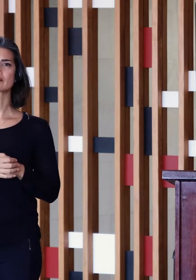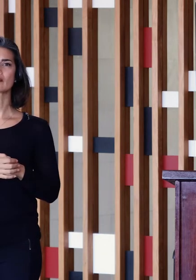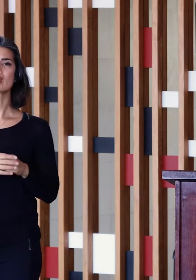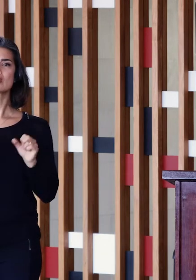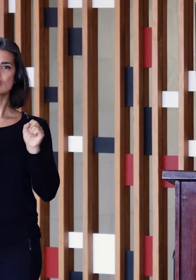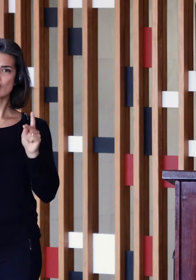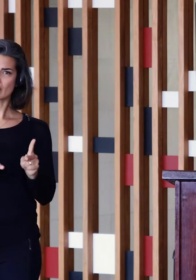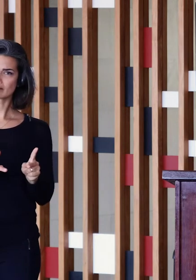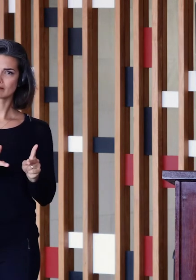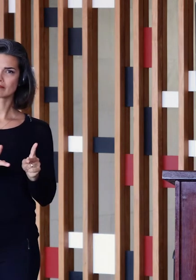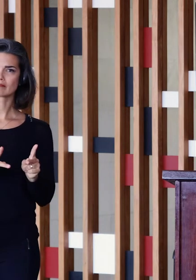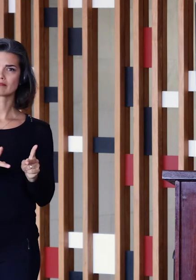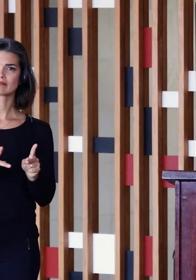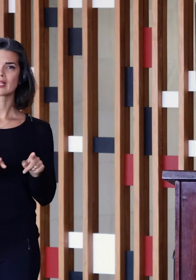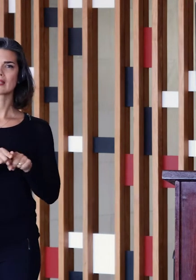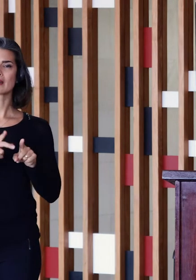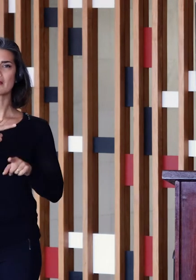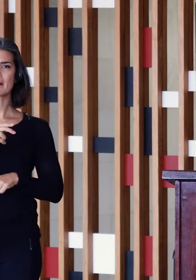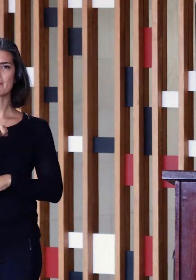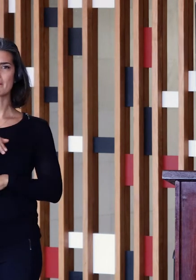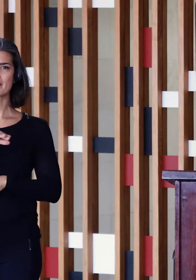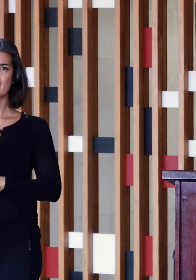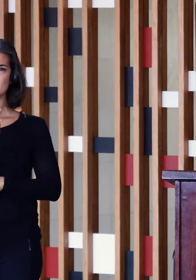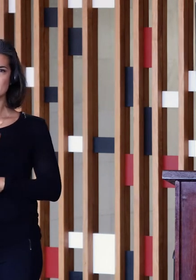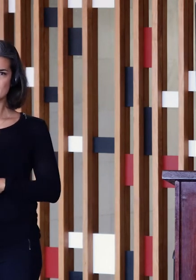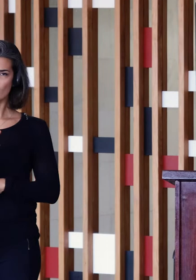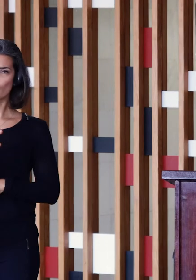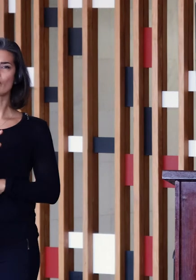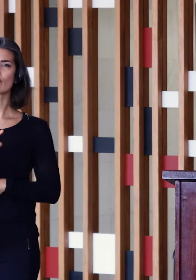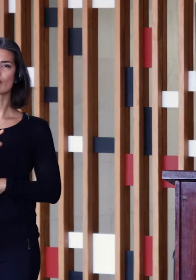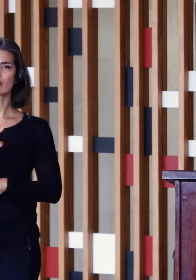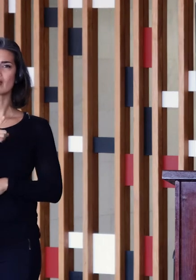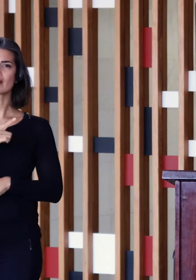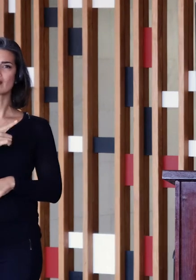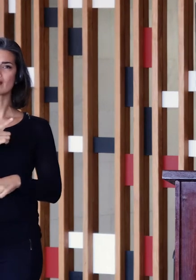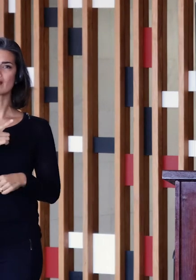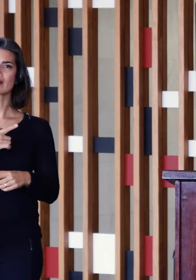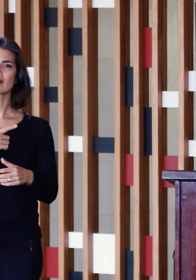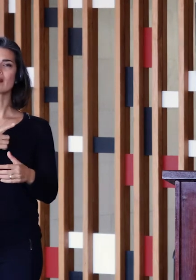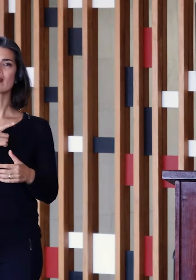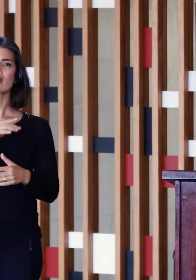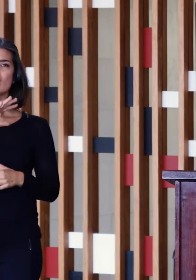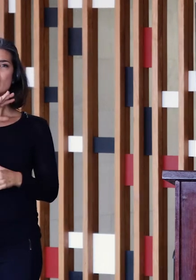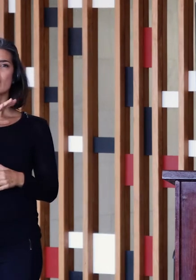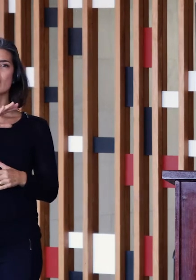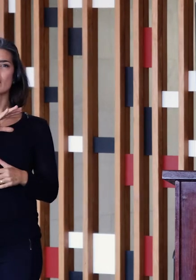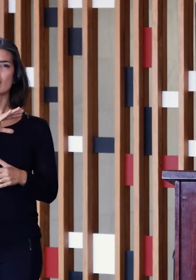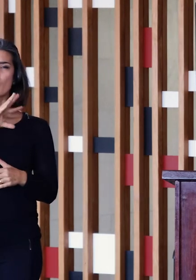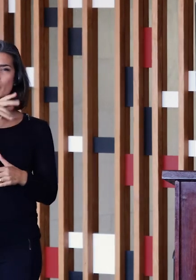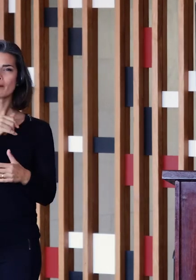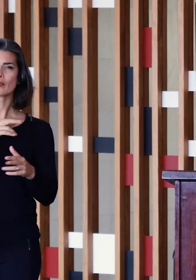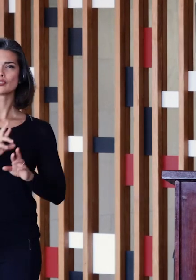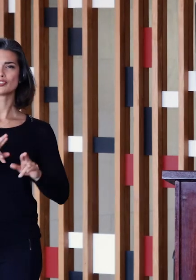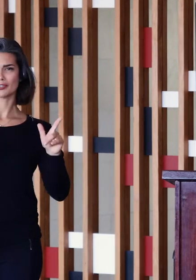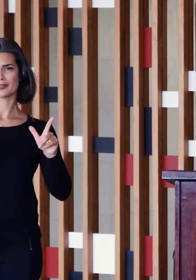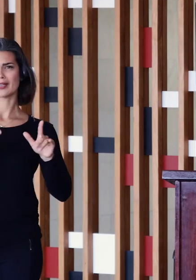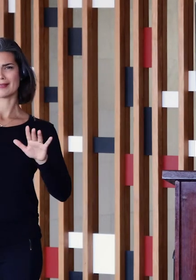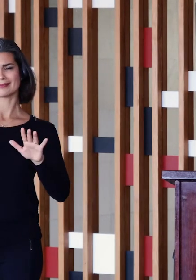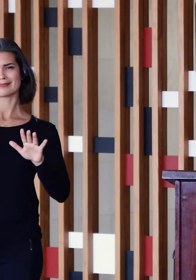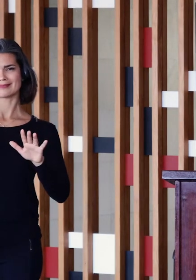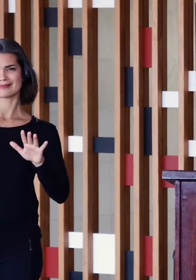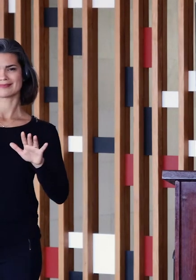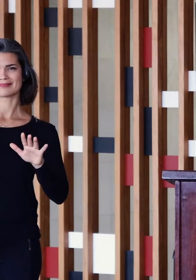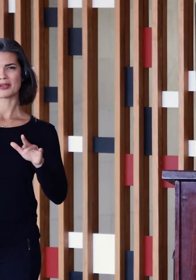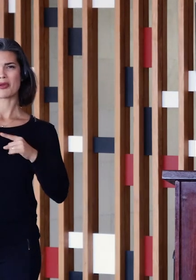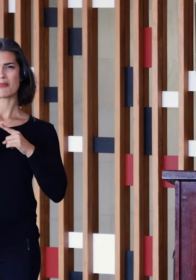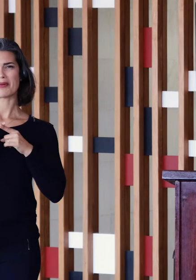jubilaciones, que van a tener ahora un trato tributario distinto al que tenían en el pasado y que los perjudicaba.